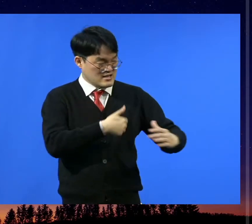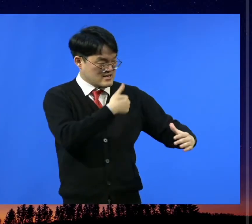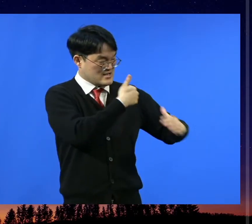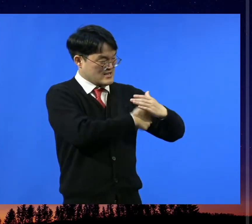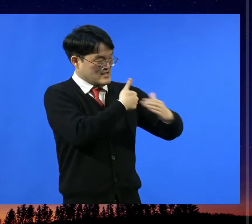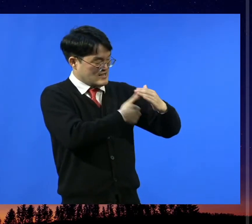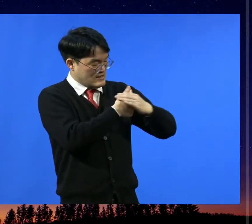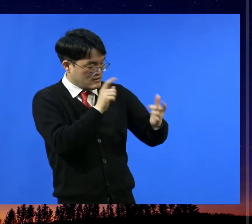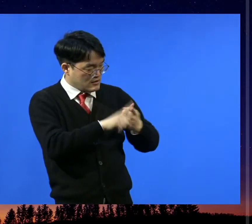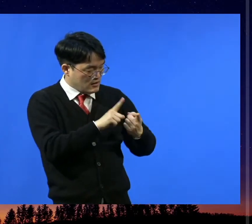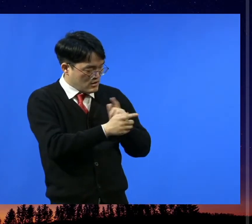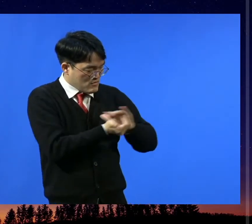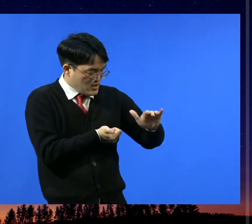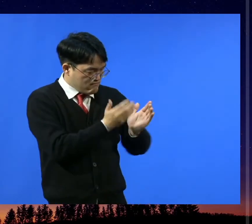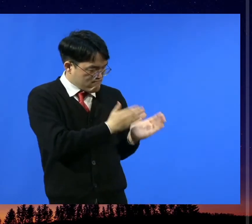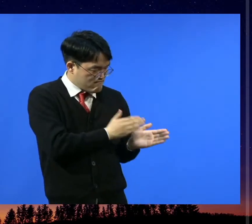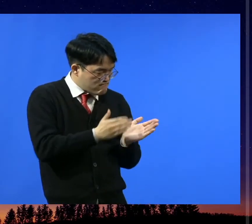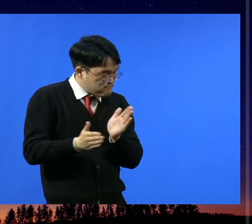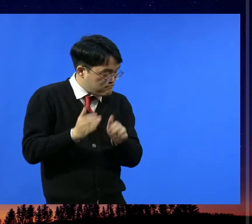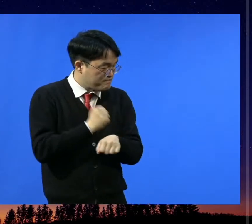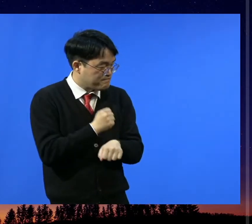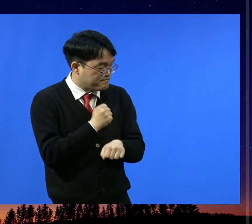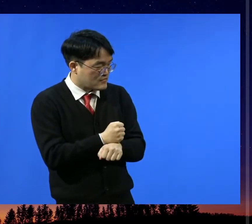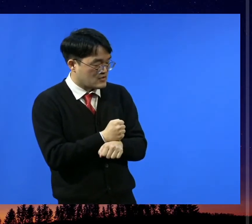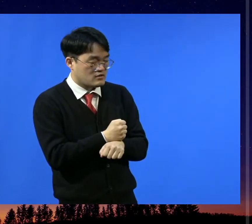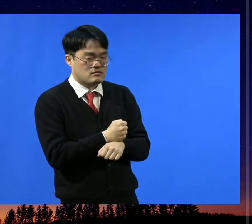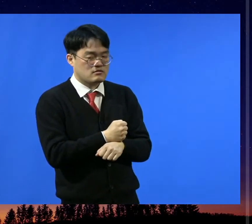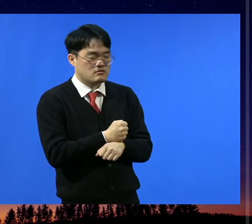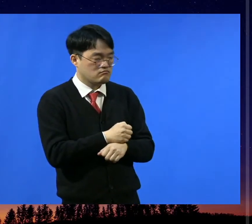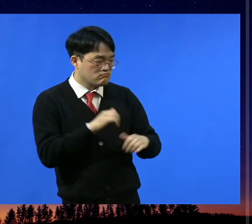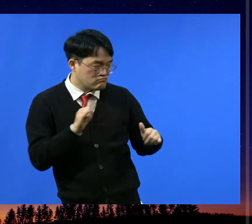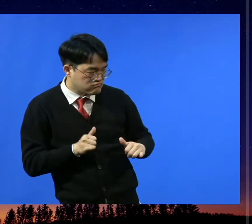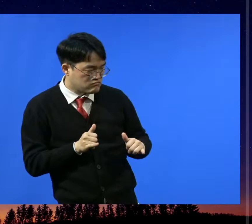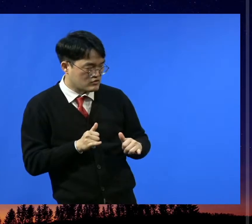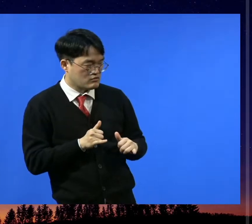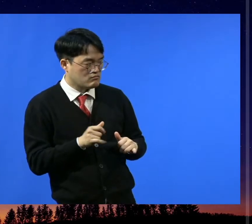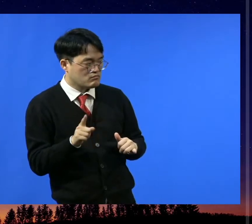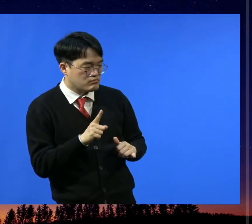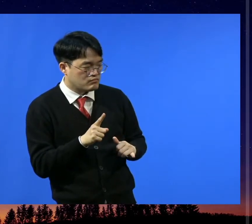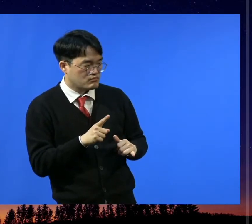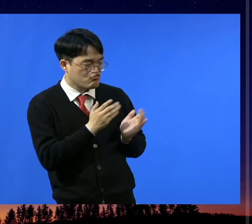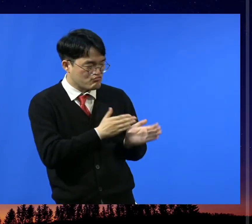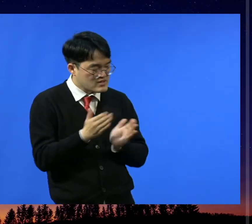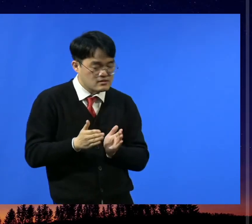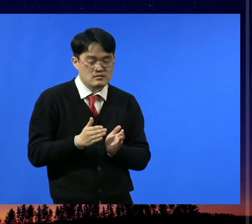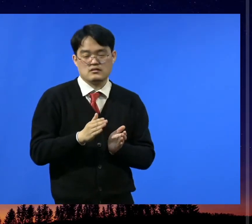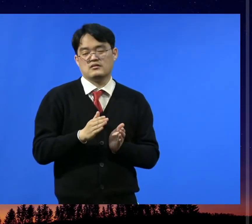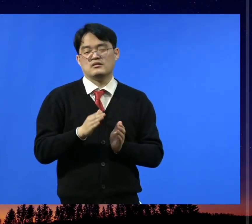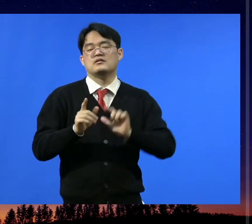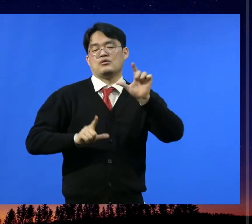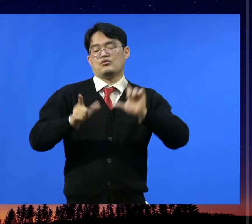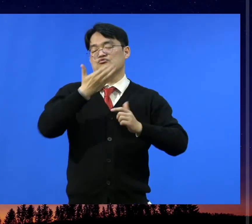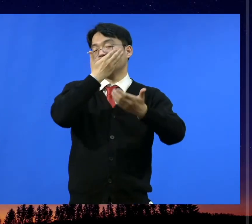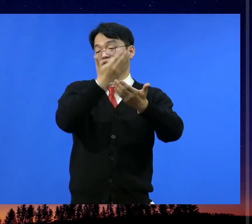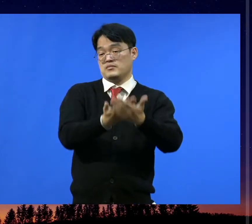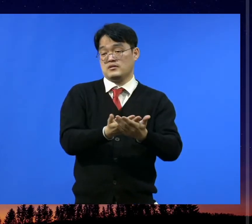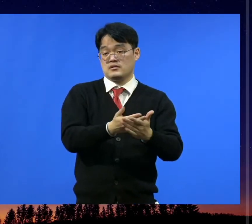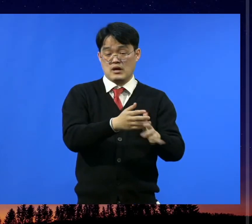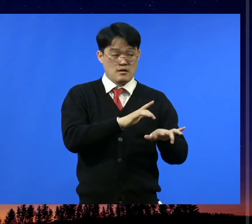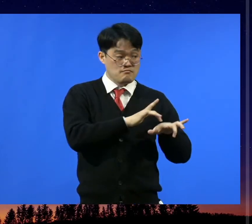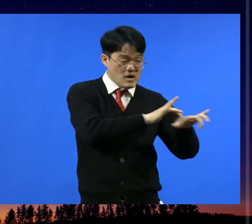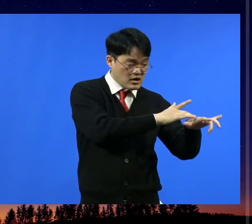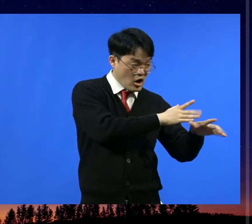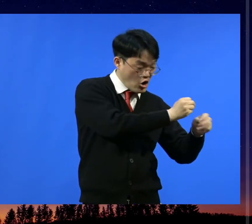태도, 이게 중요한 거예요. 마귀가 어디로 공격할지, 언제 공격해 올지 예상하고 있어야 된다는